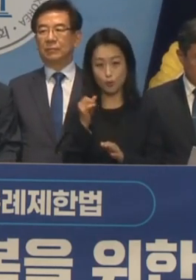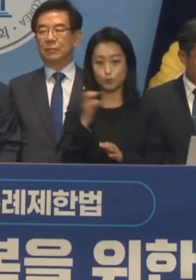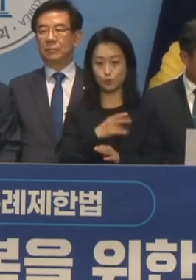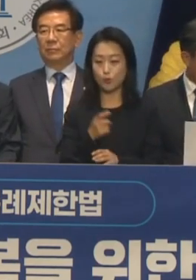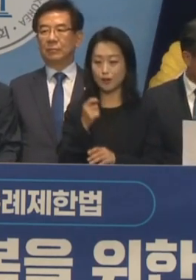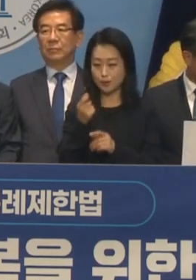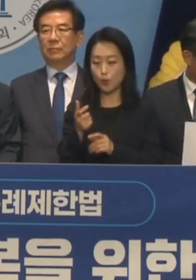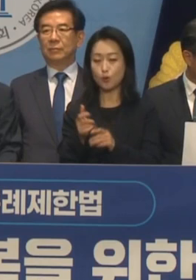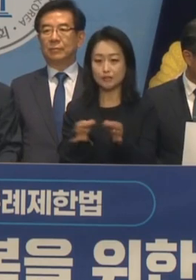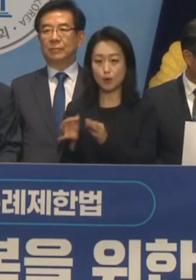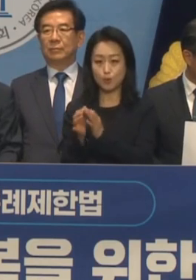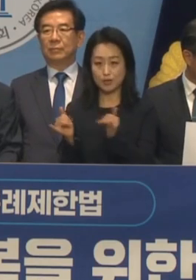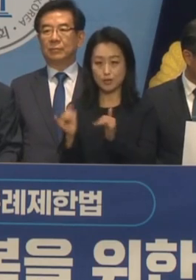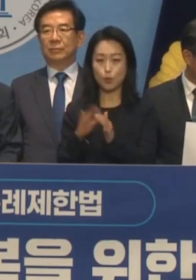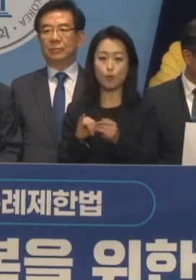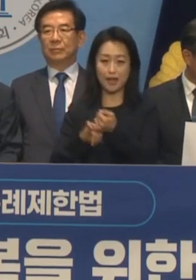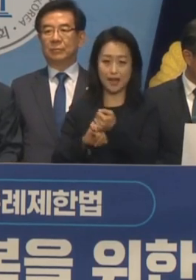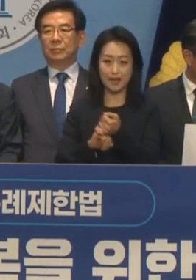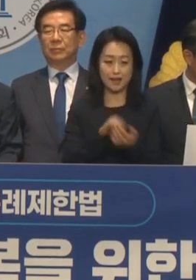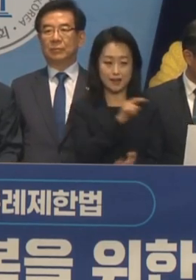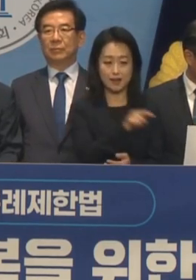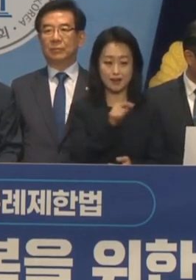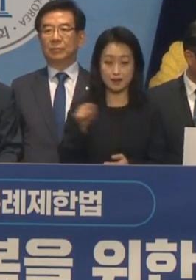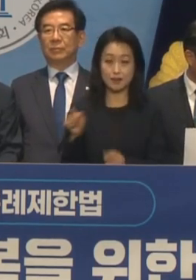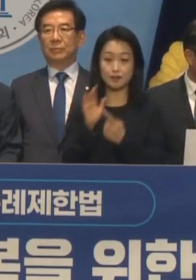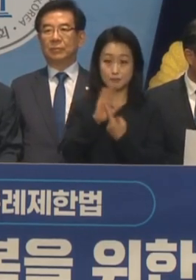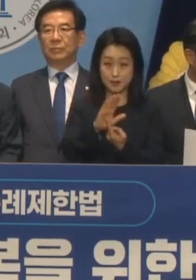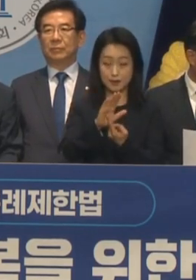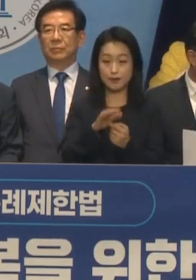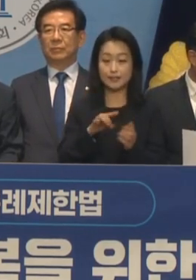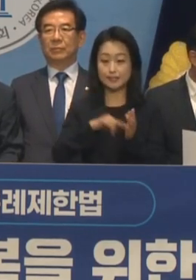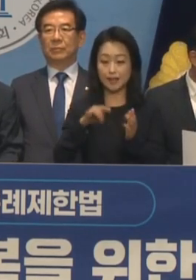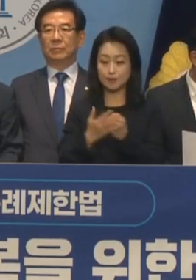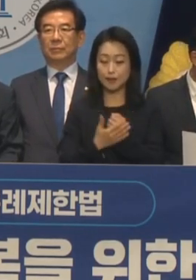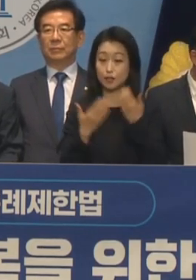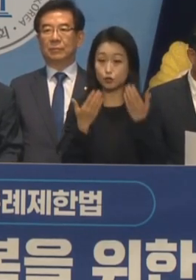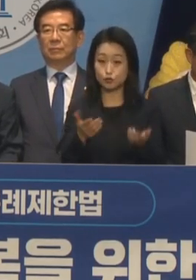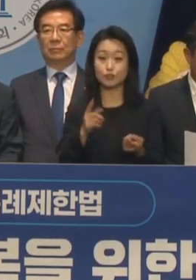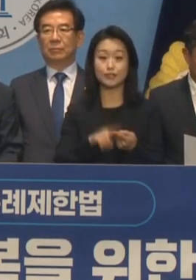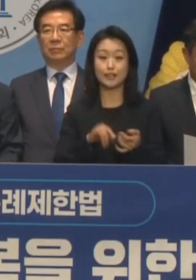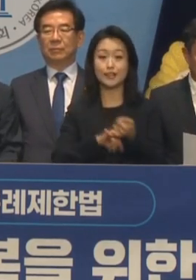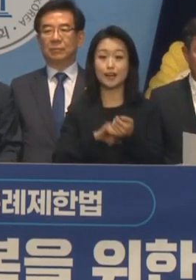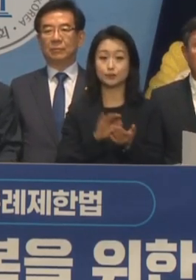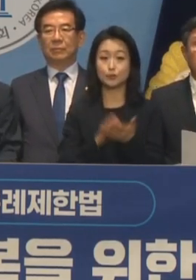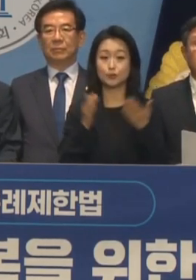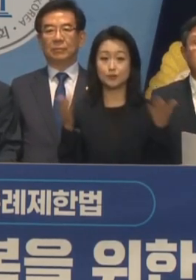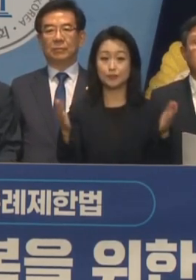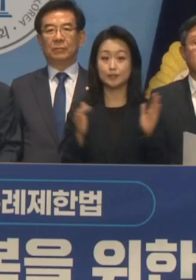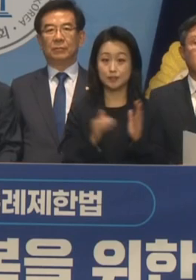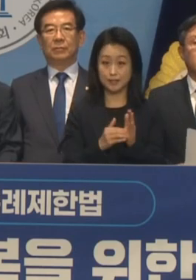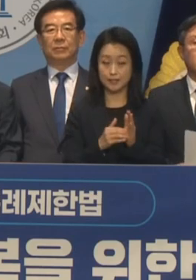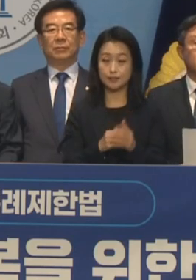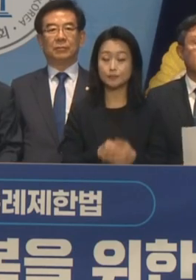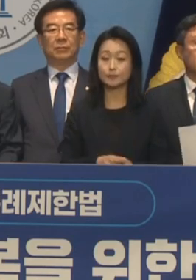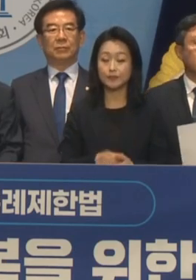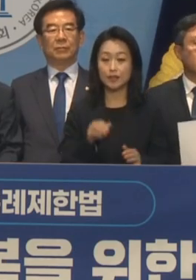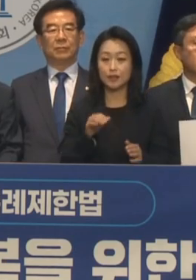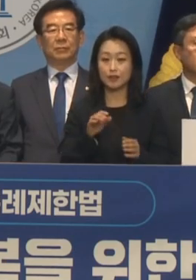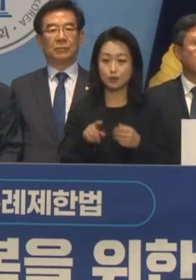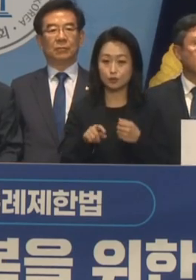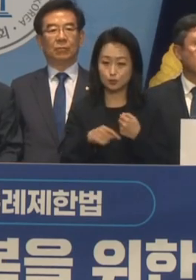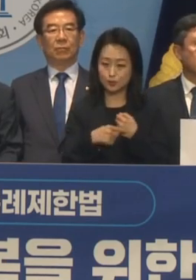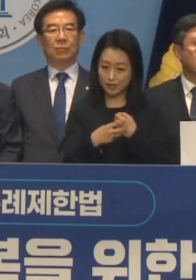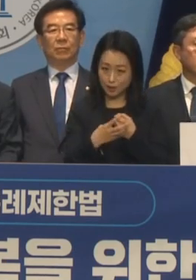공약을 발표하고 서민과 중산층의 세부담 완화를 약속한 바 있습니다. 그중 초등학생